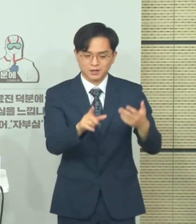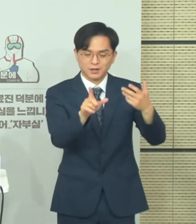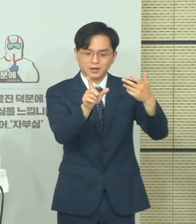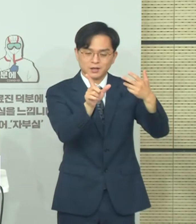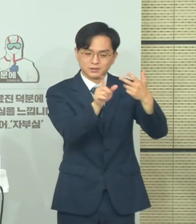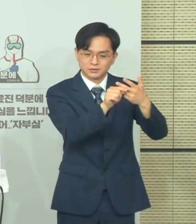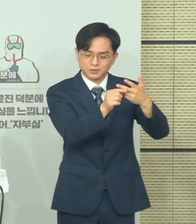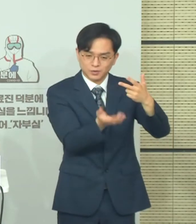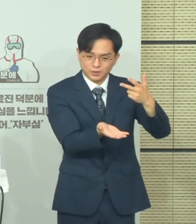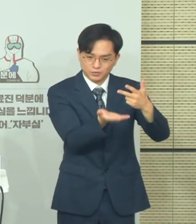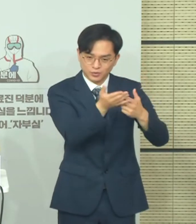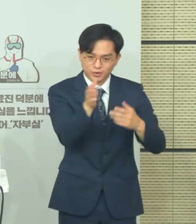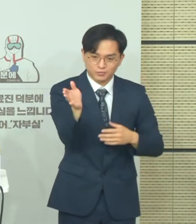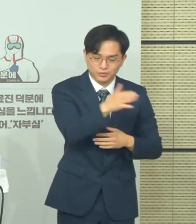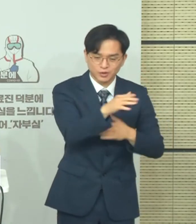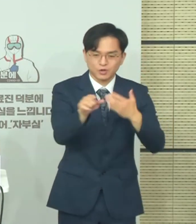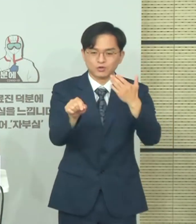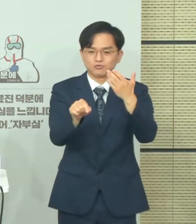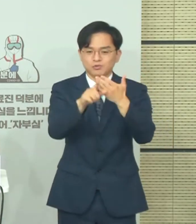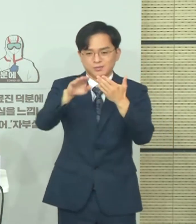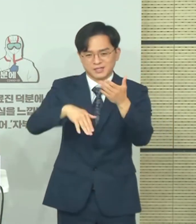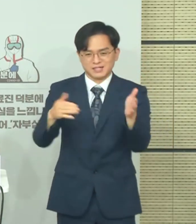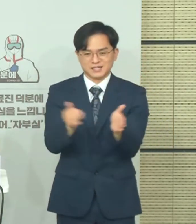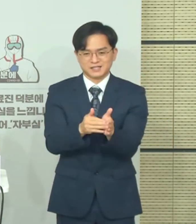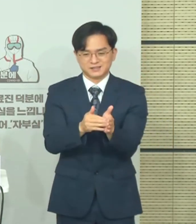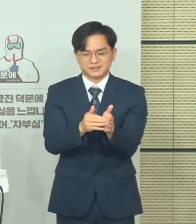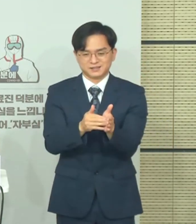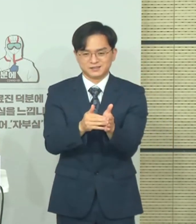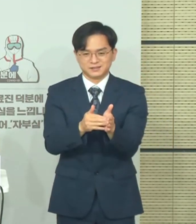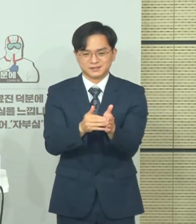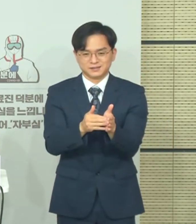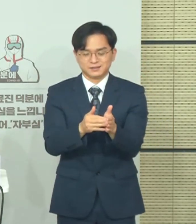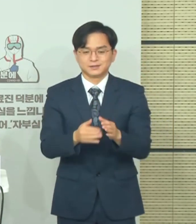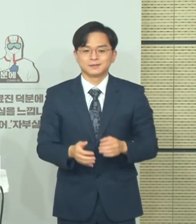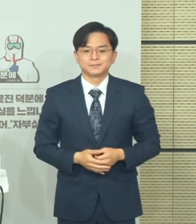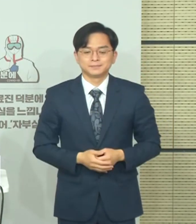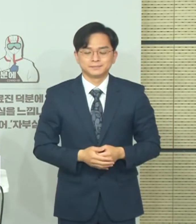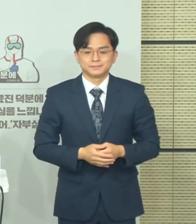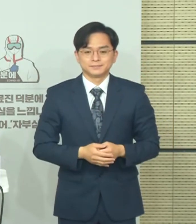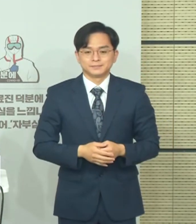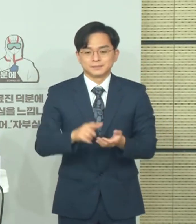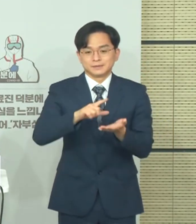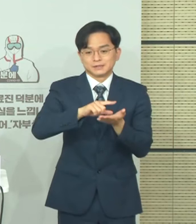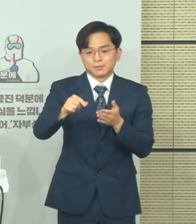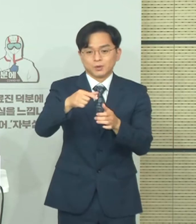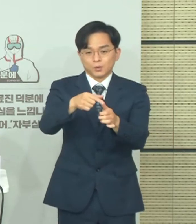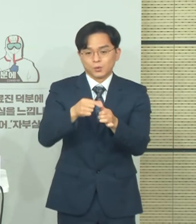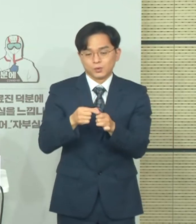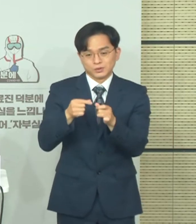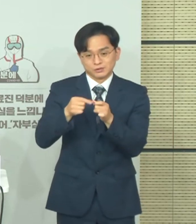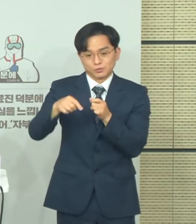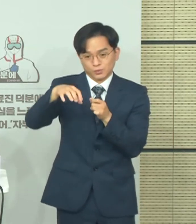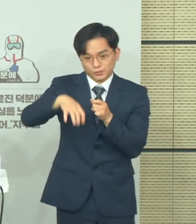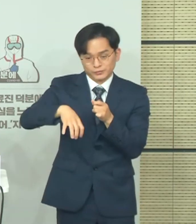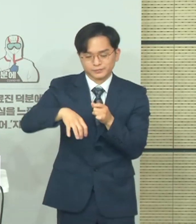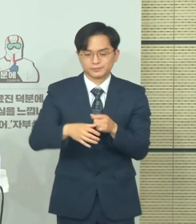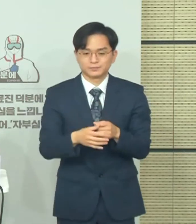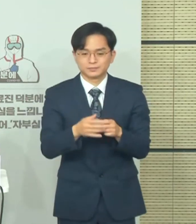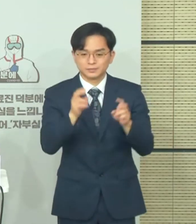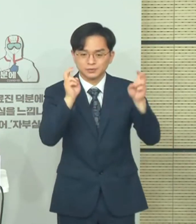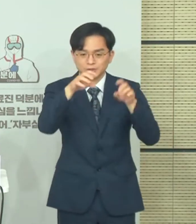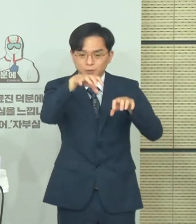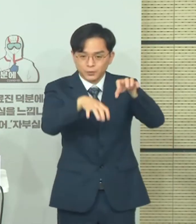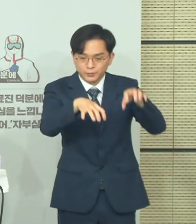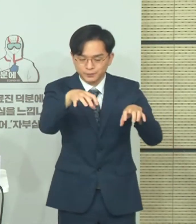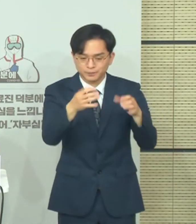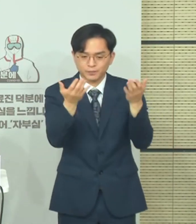지도할 예정입니다 지방 노동 지방 고용 노동 간 3 에서 각 사업장의 여러분 휴가 실태조사